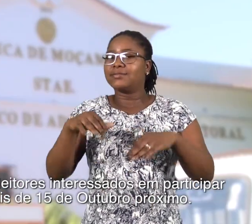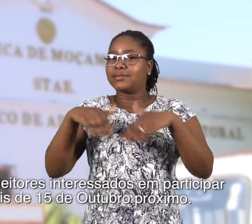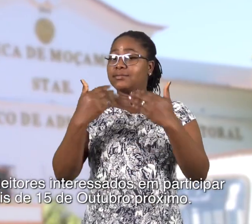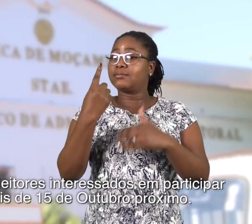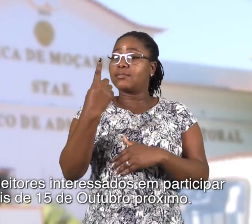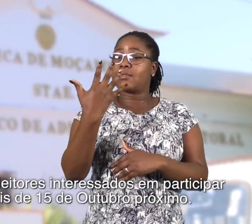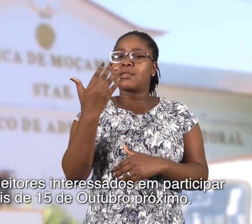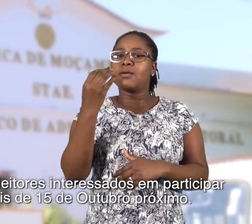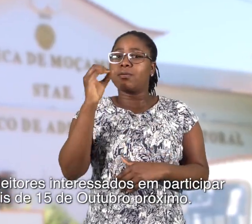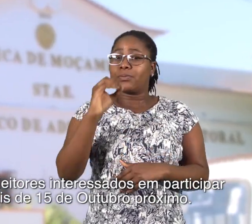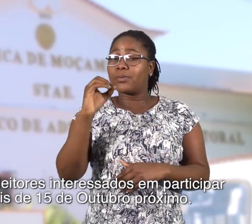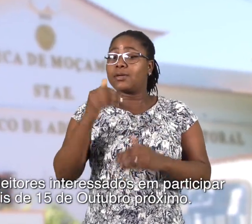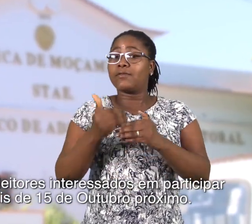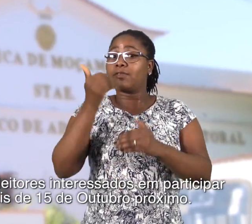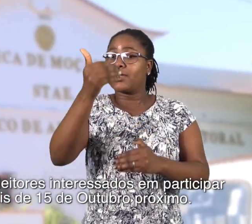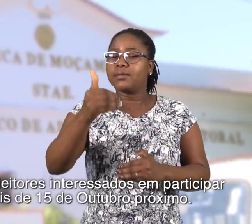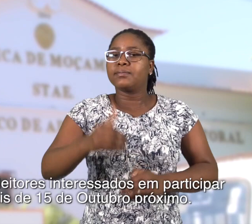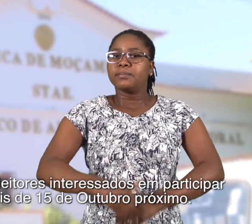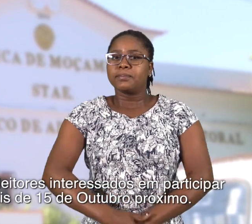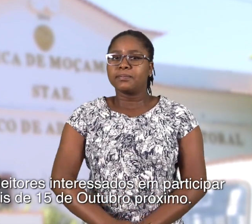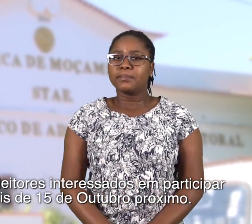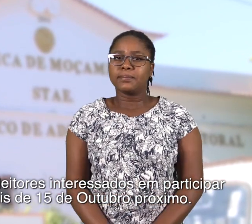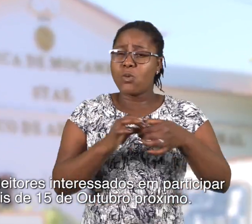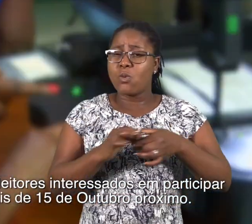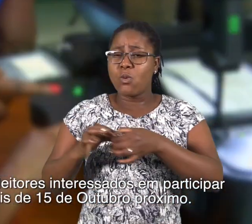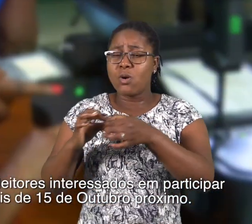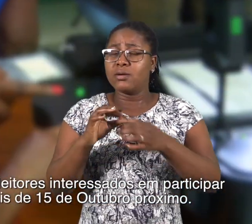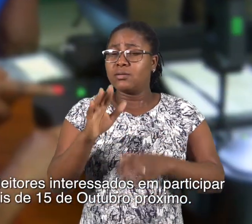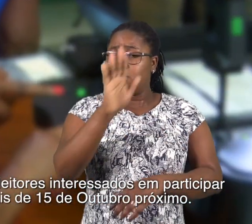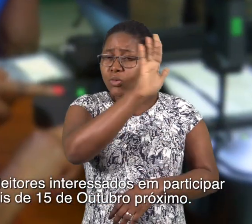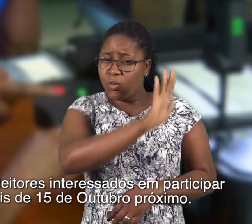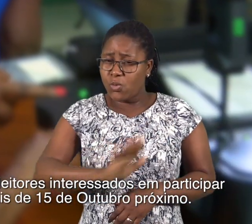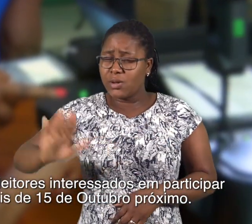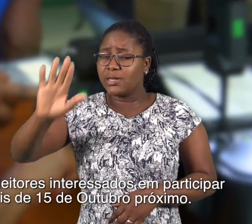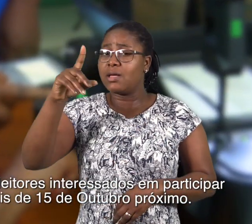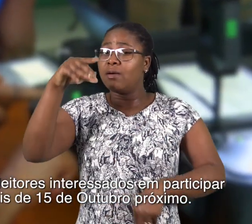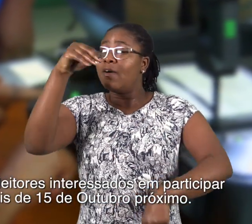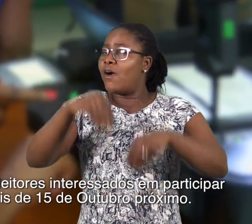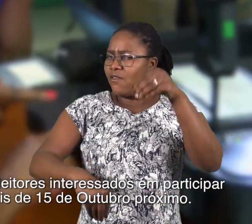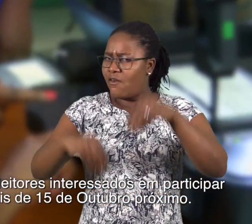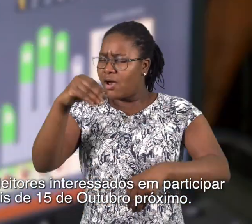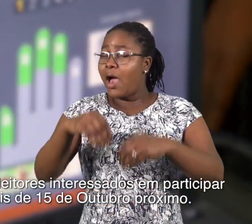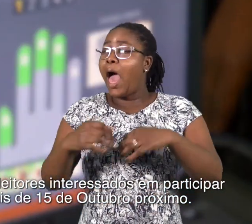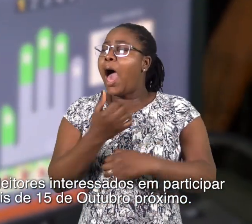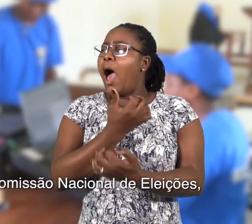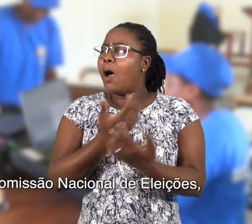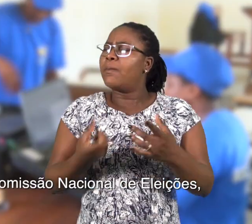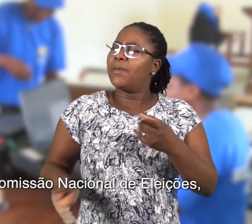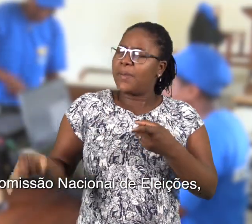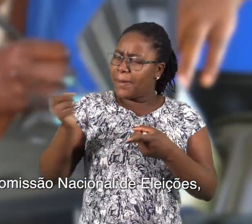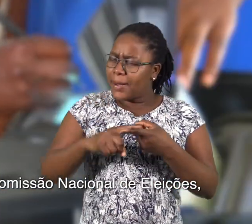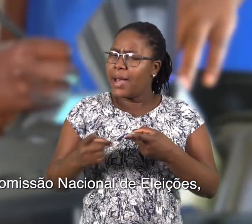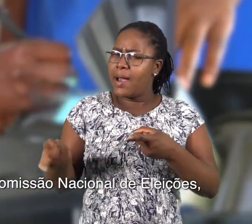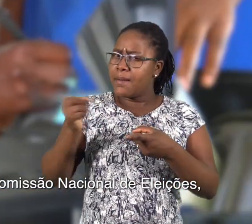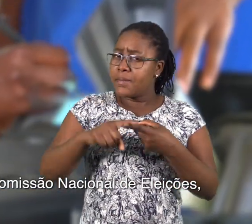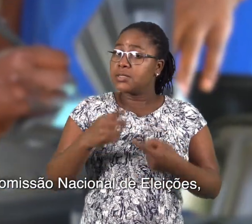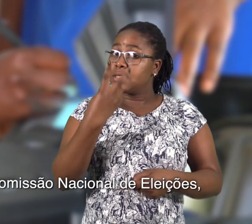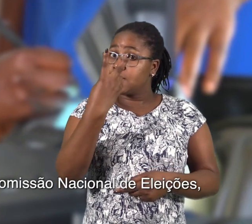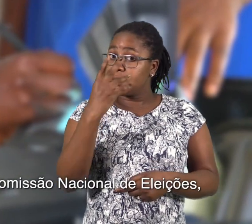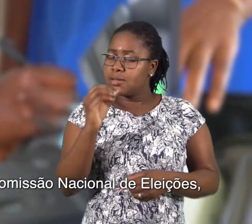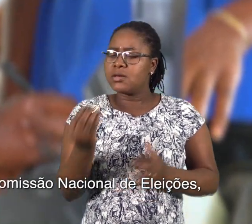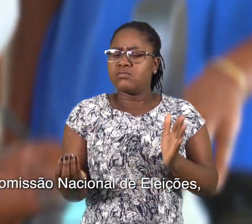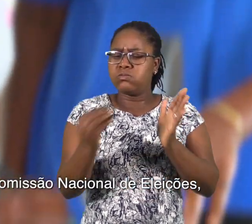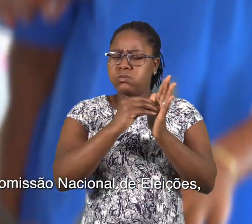cidadãos eleitores interessados em participar nas eleições gerais de 15 de outubro próximo. De acordo com a Comissão Nacional de